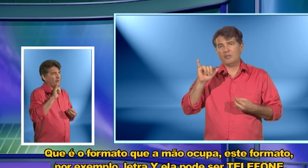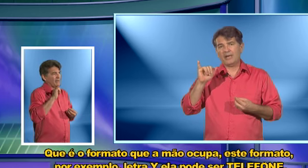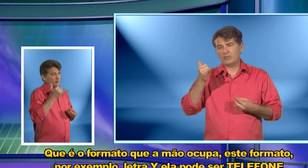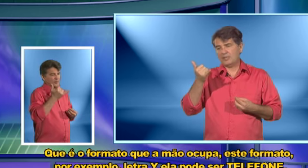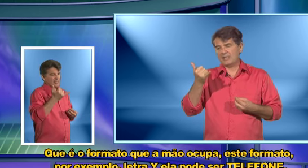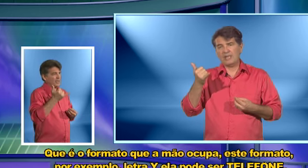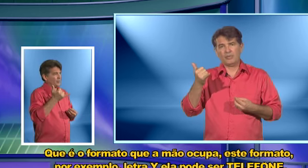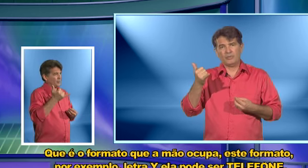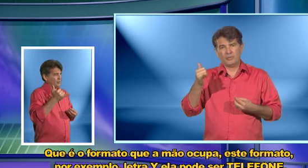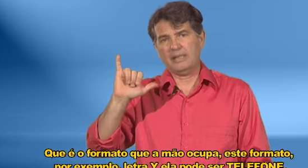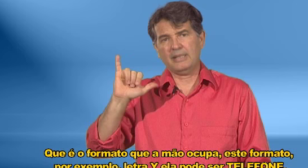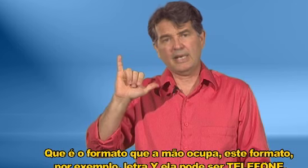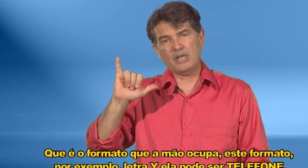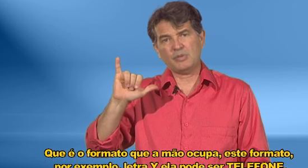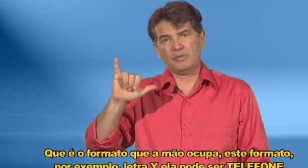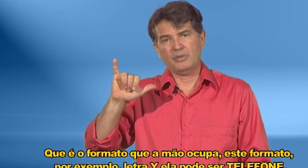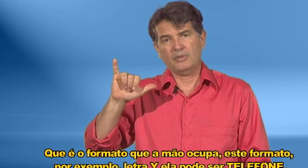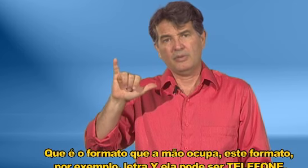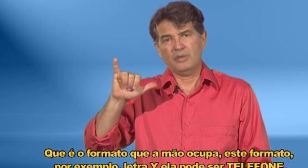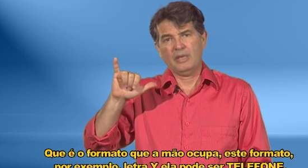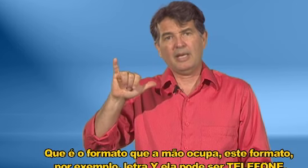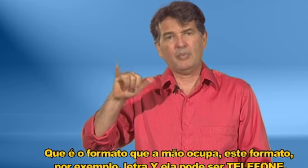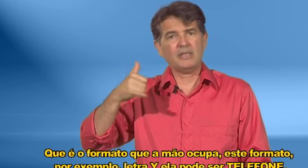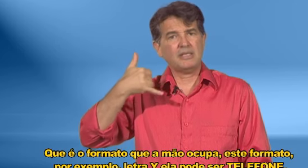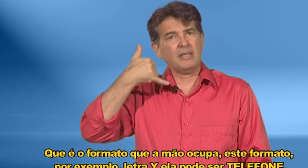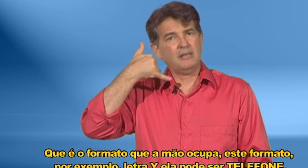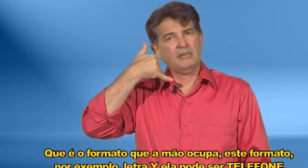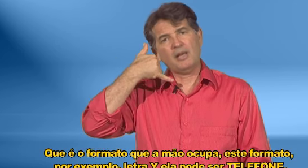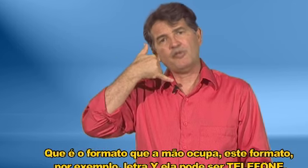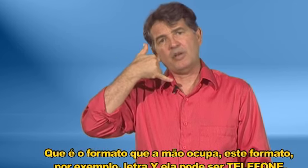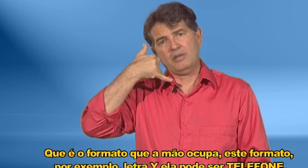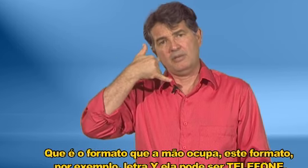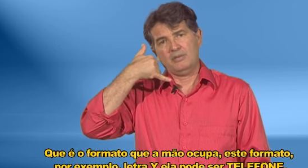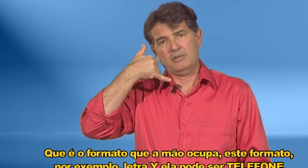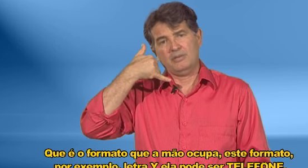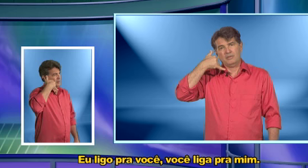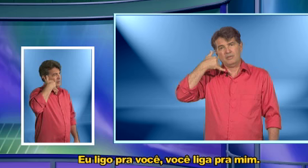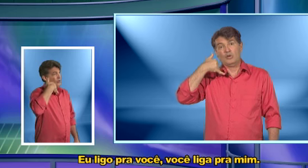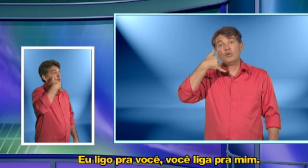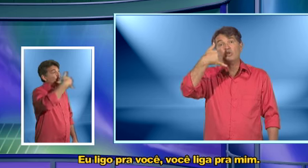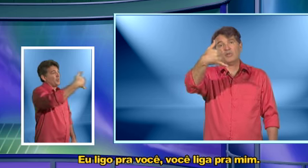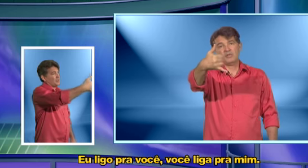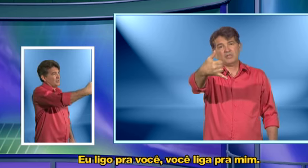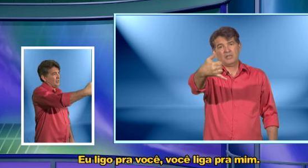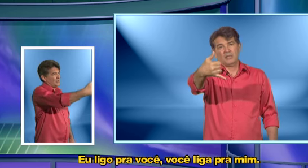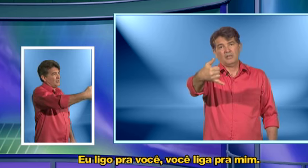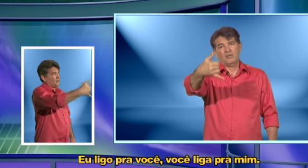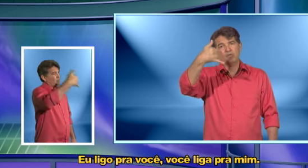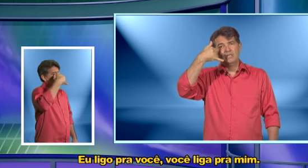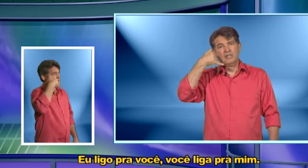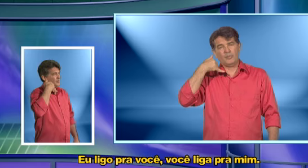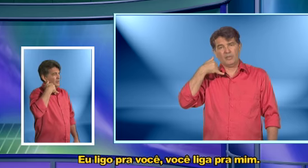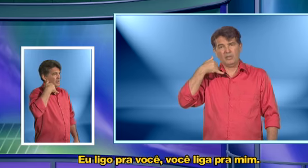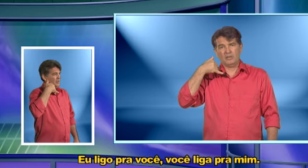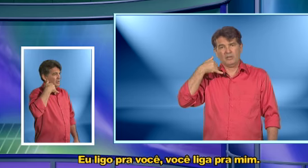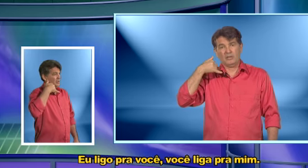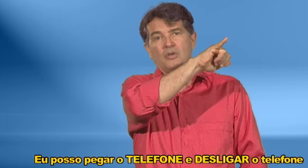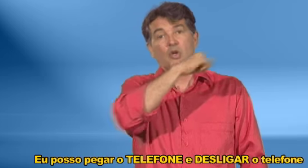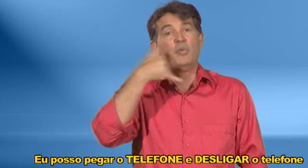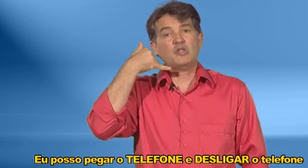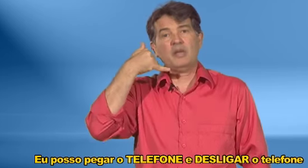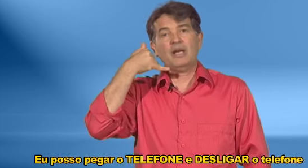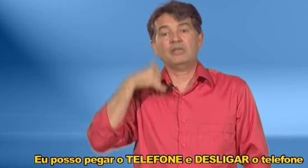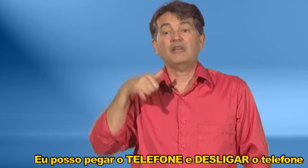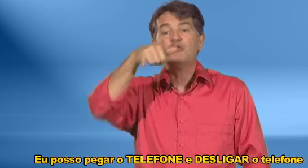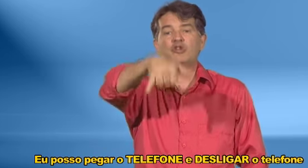Esse formato, por exemplo, a letra Y, ela pode ser telefone. Eu ligo para você, você liga para mim.